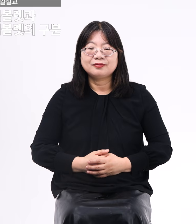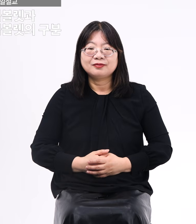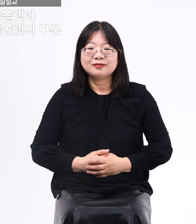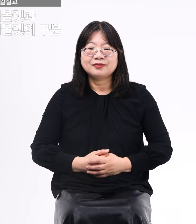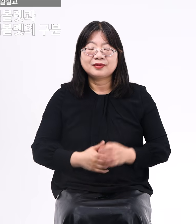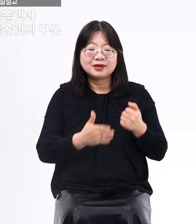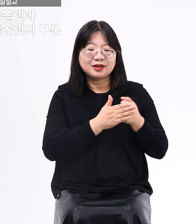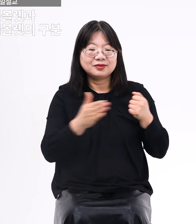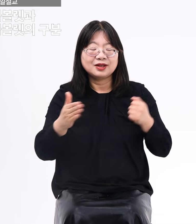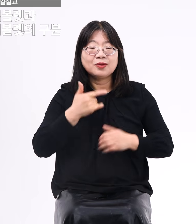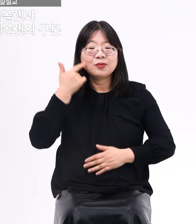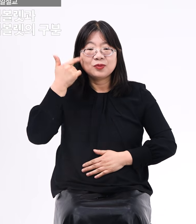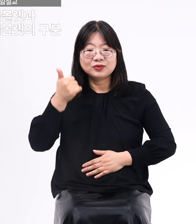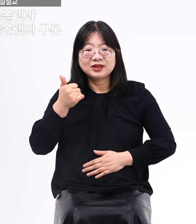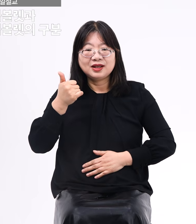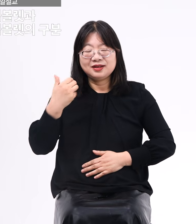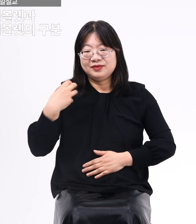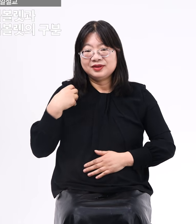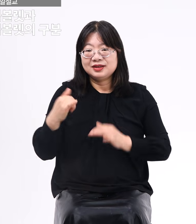그래서